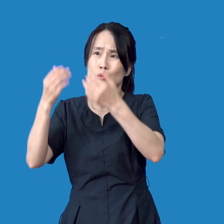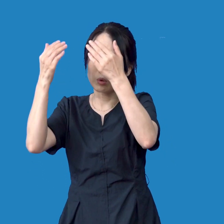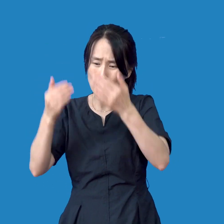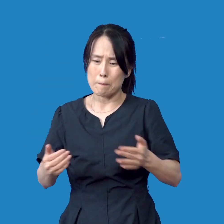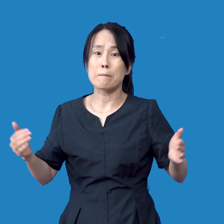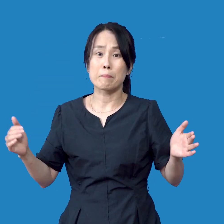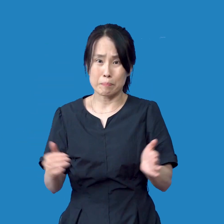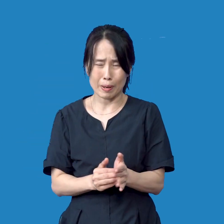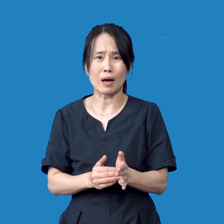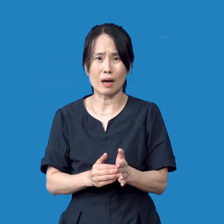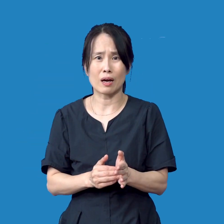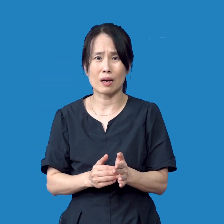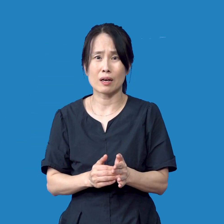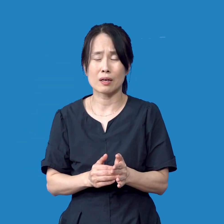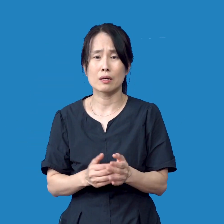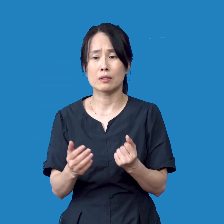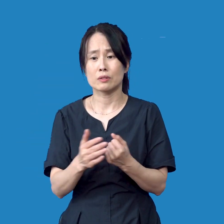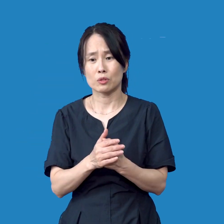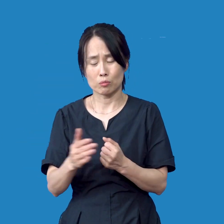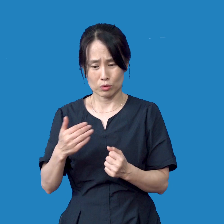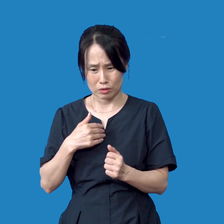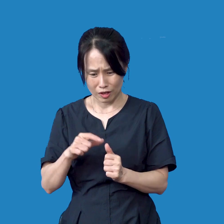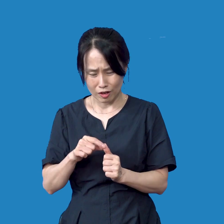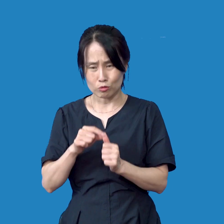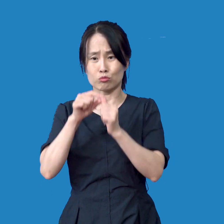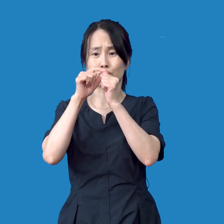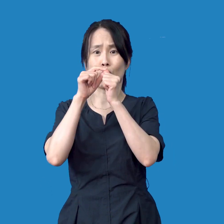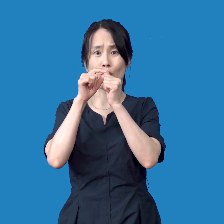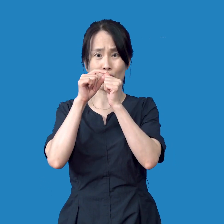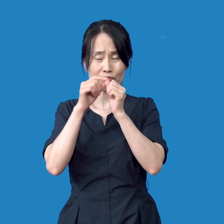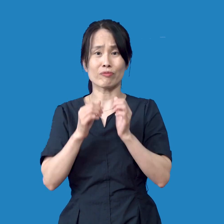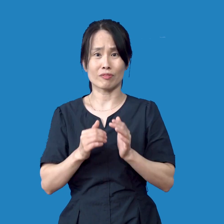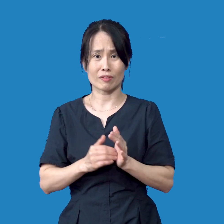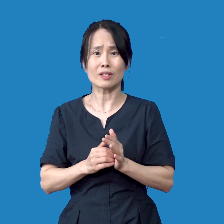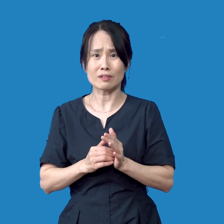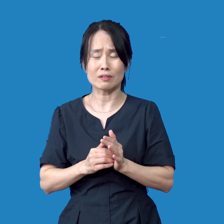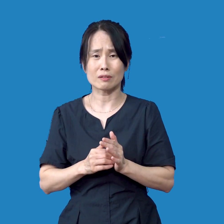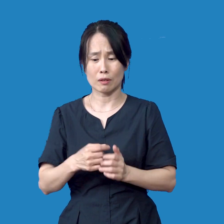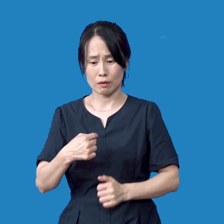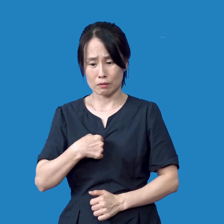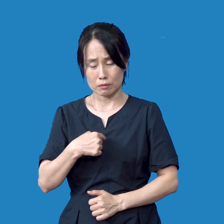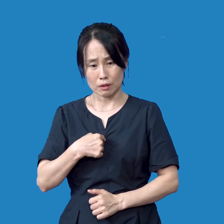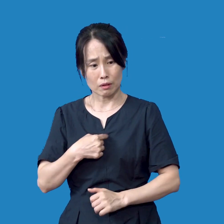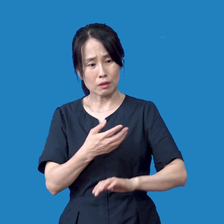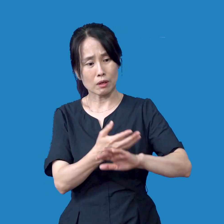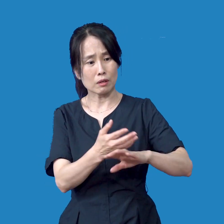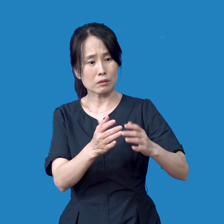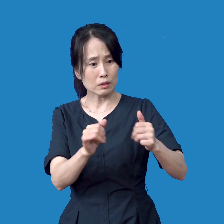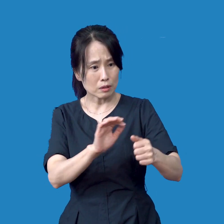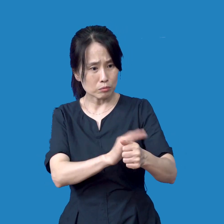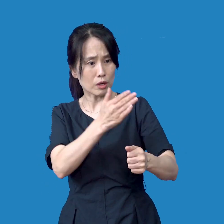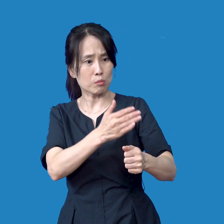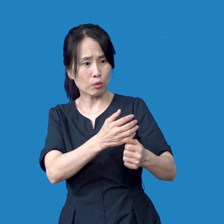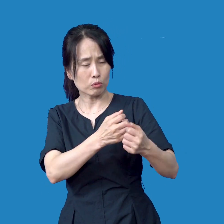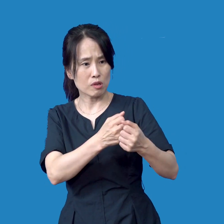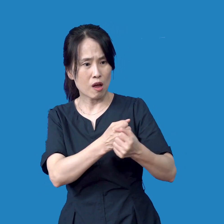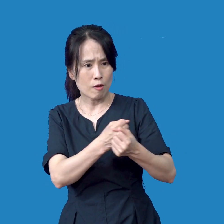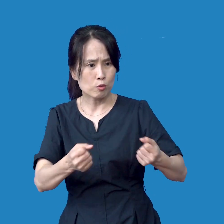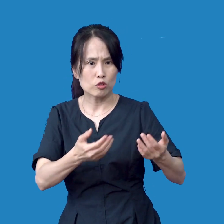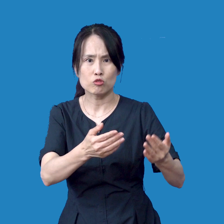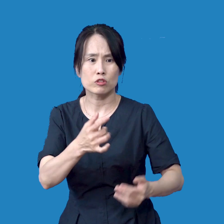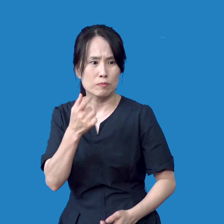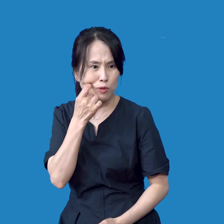않습니까? 그래서 구원받게 된 난데 나는 다른 지체의 잘못을 용서할 수